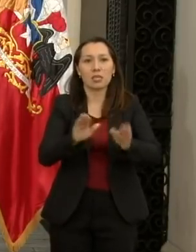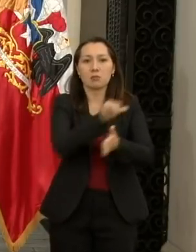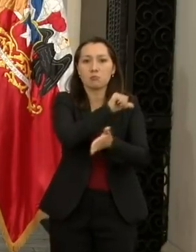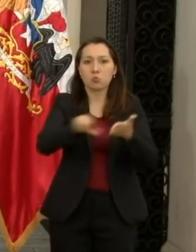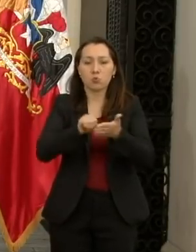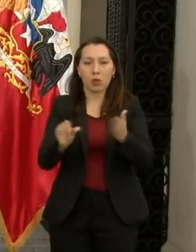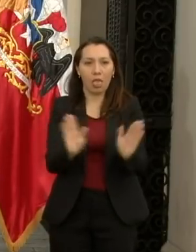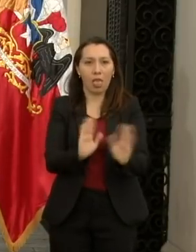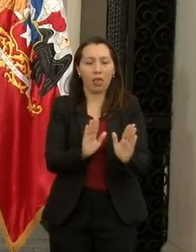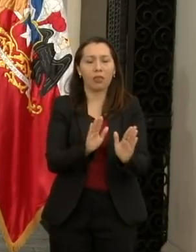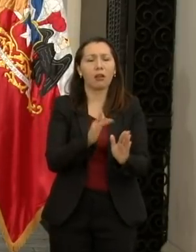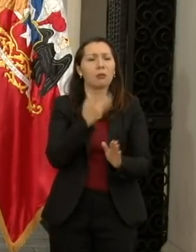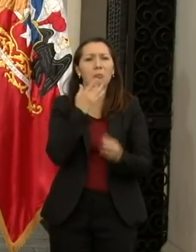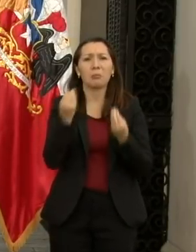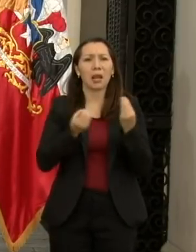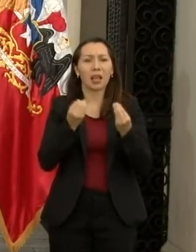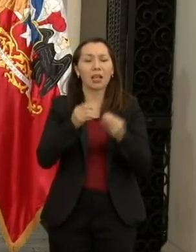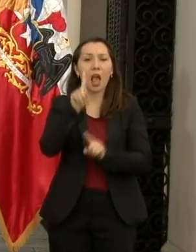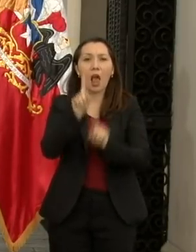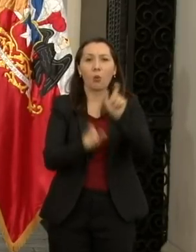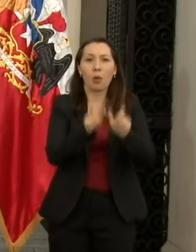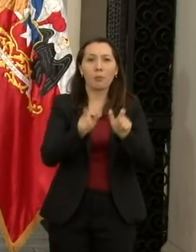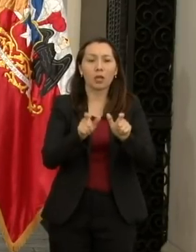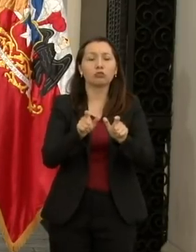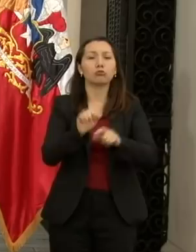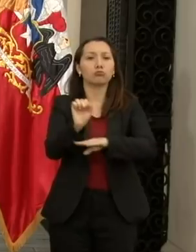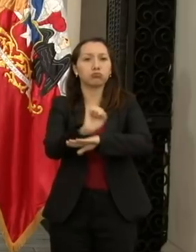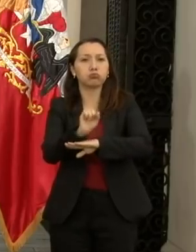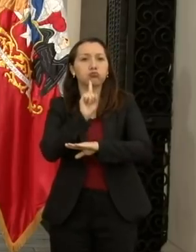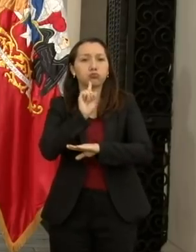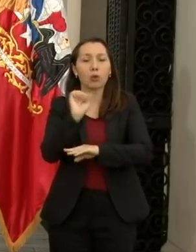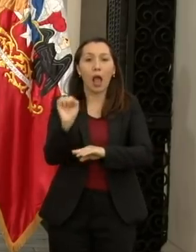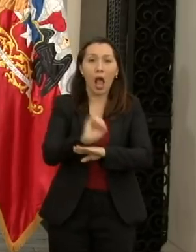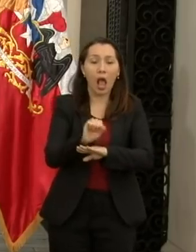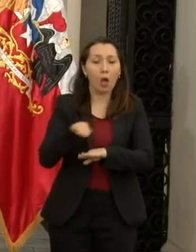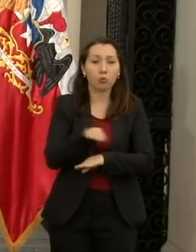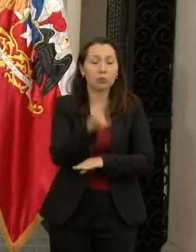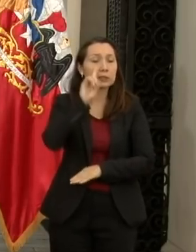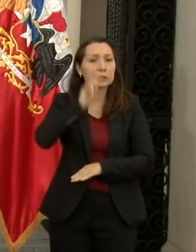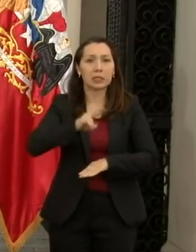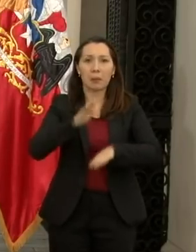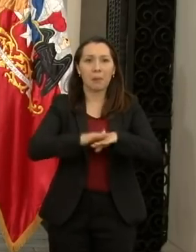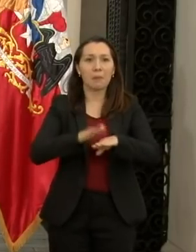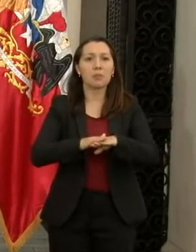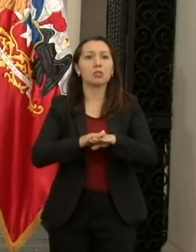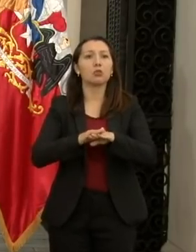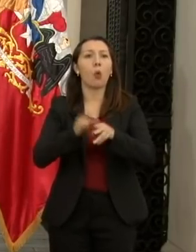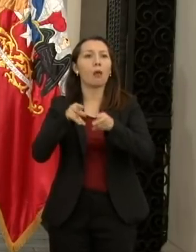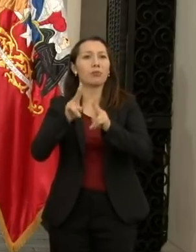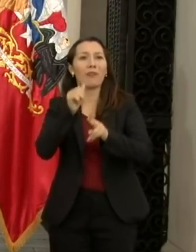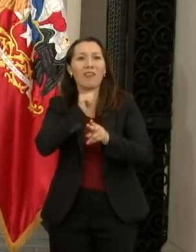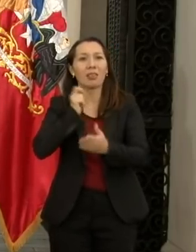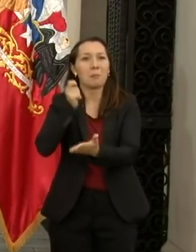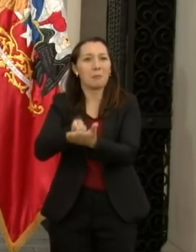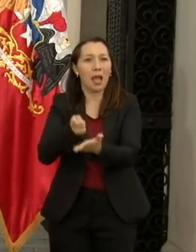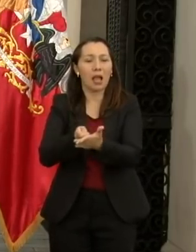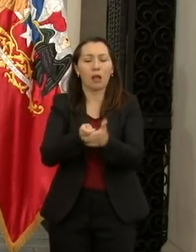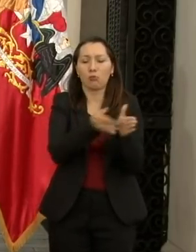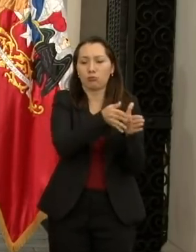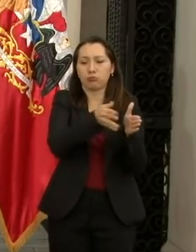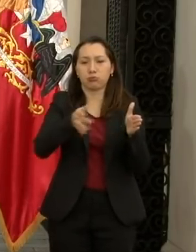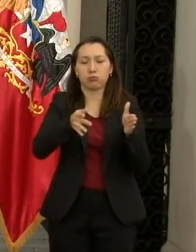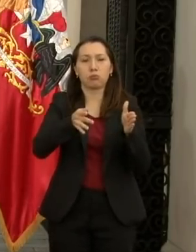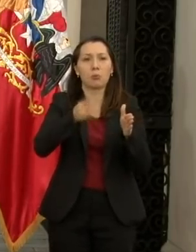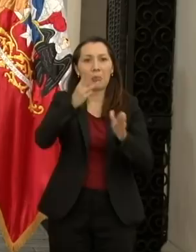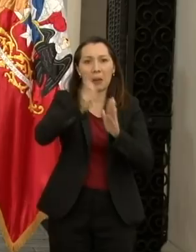multas para aquellas personas que conduzcan un vehículo sin permiso o circulación vigente durante